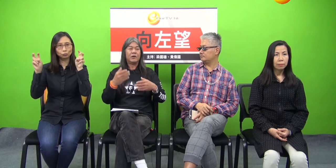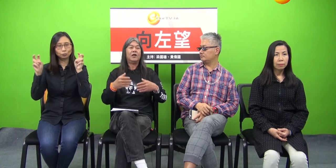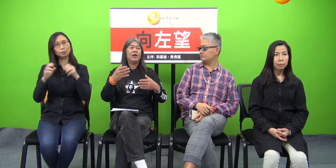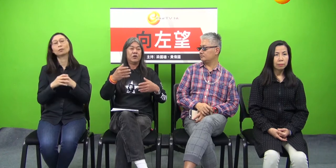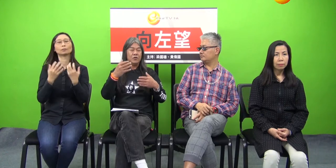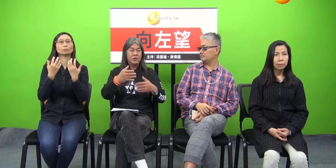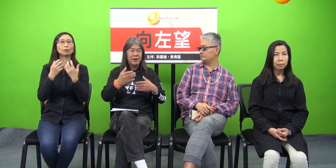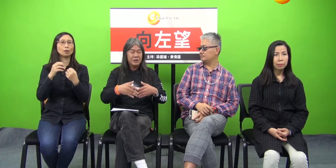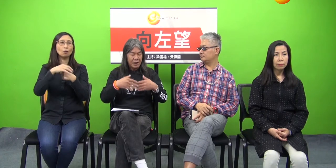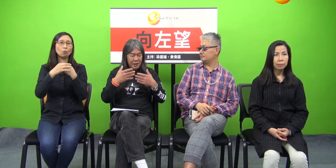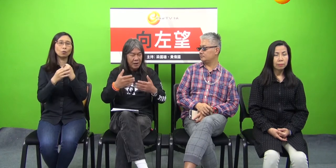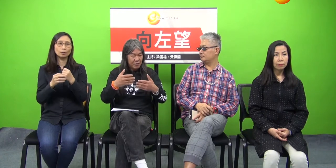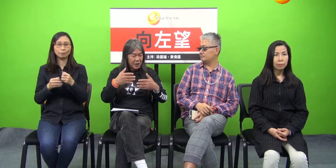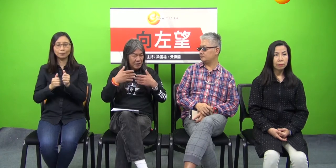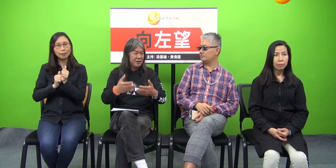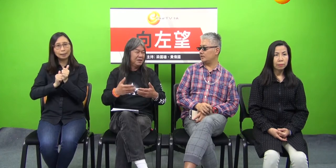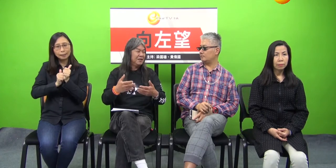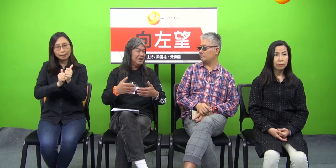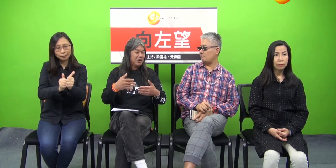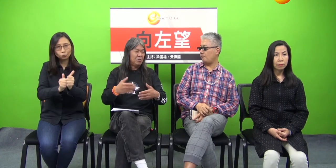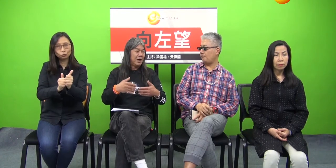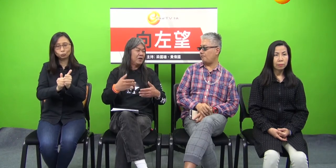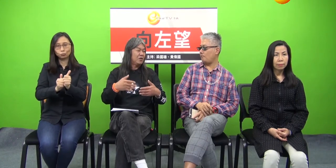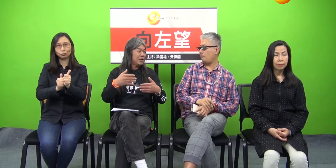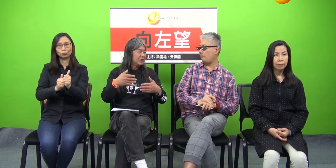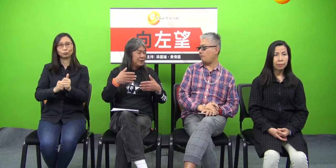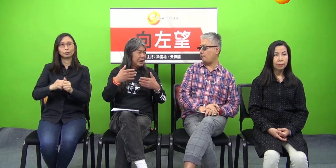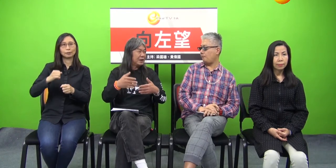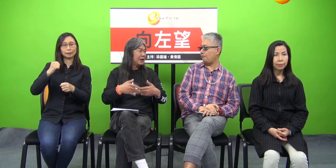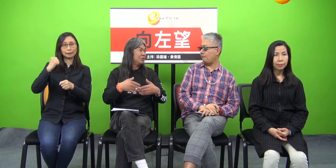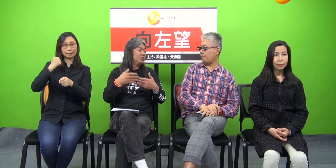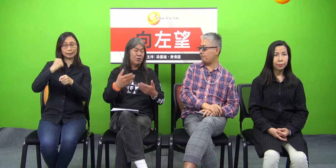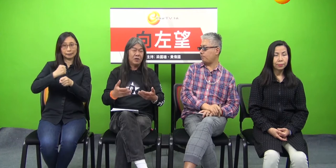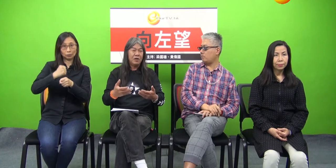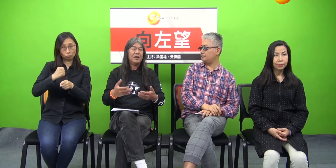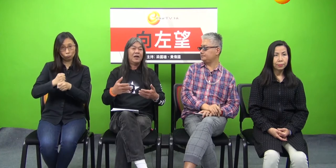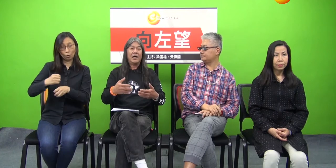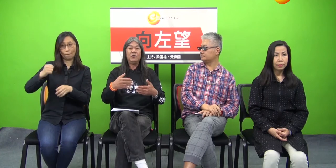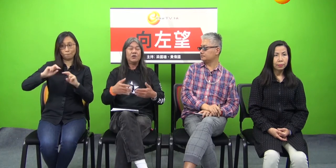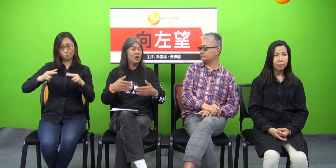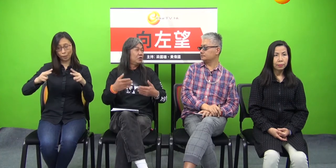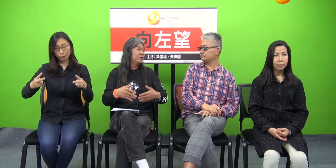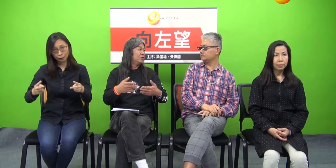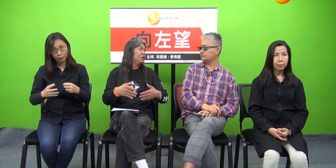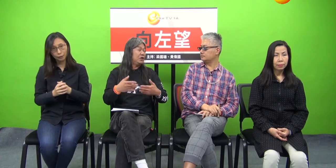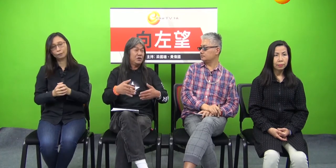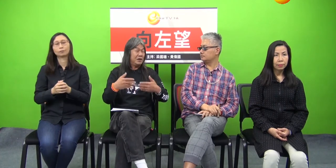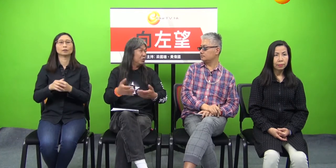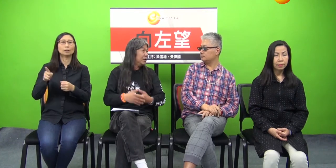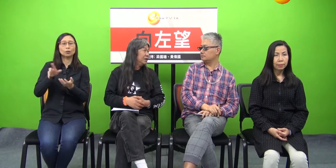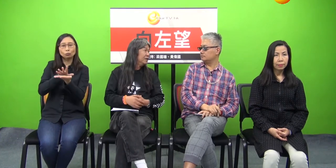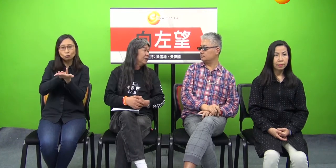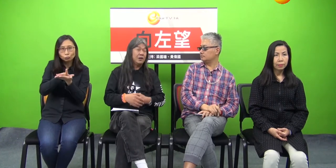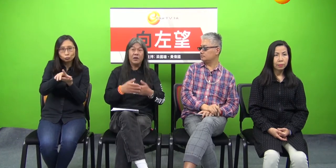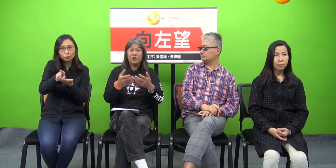是隨著生產力的發展和那個資產階級已經沒有了，是要將專政越來越少